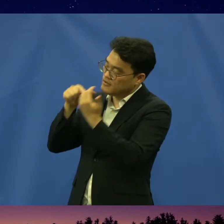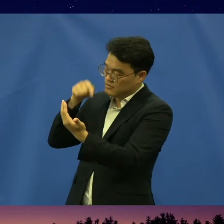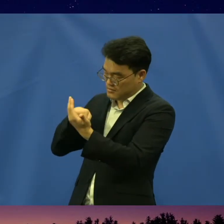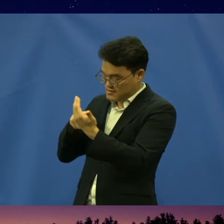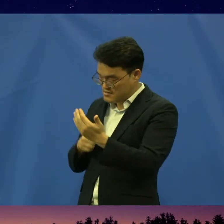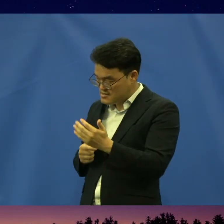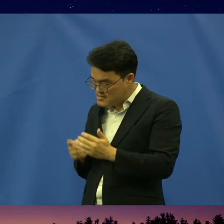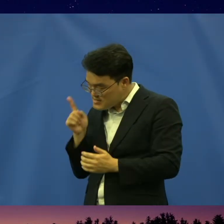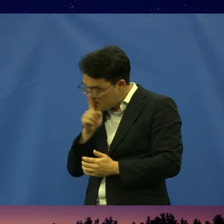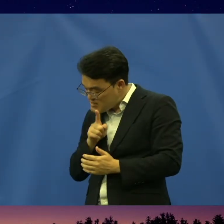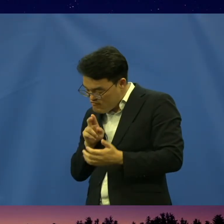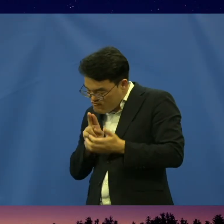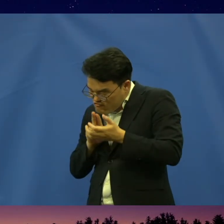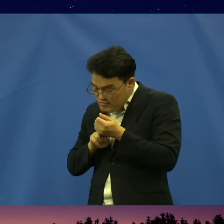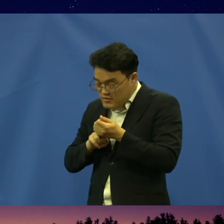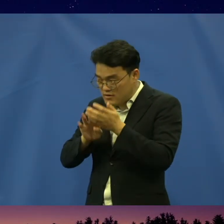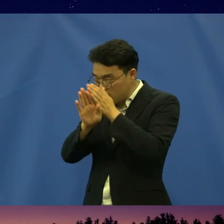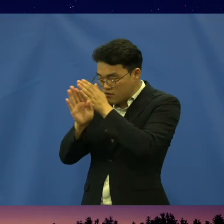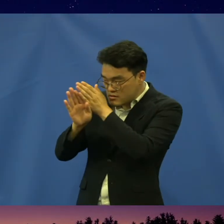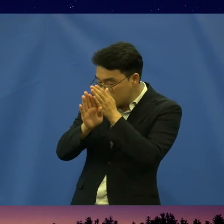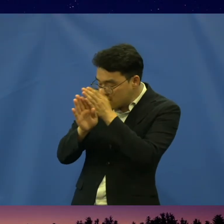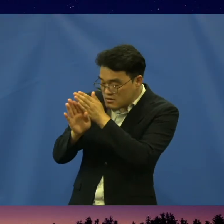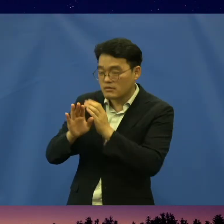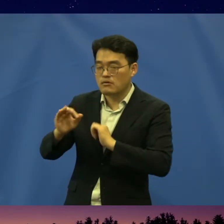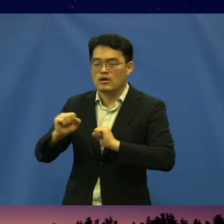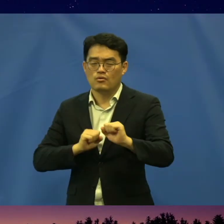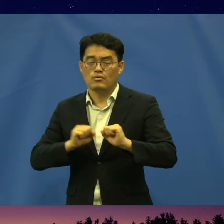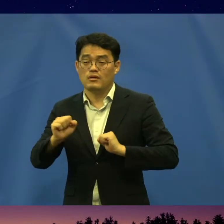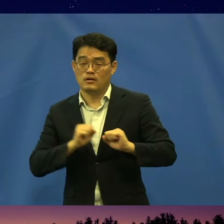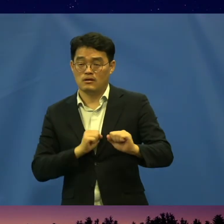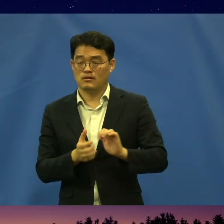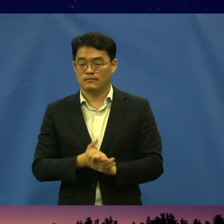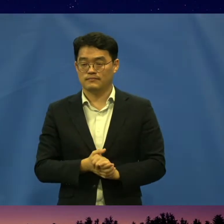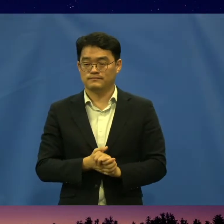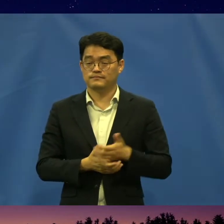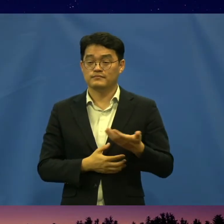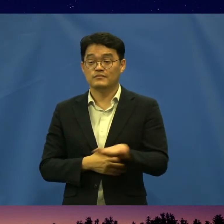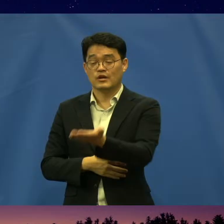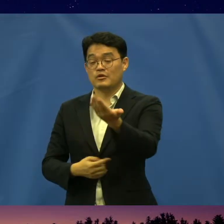보여요. 여러분 강명한 천사를 누가 사단으로 보겠습니까?